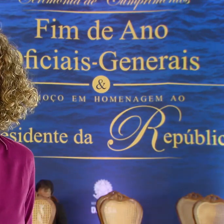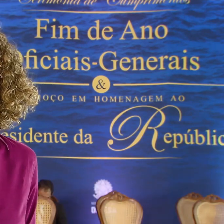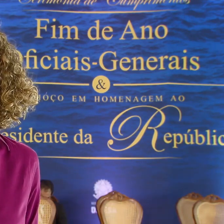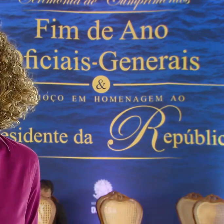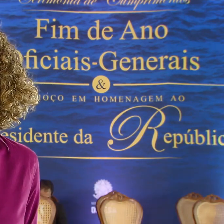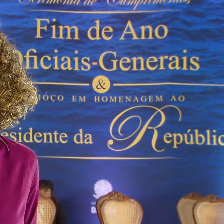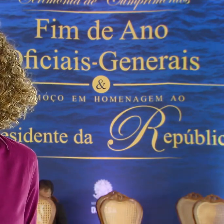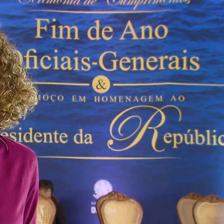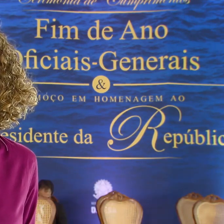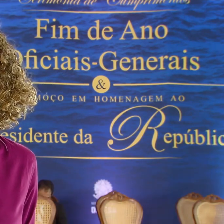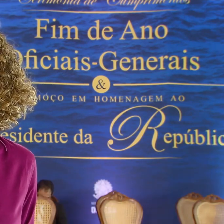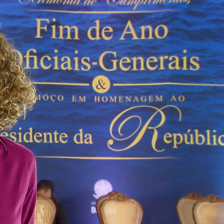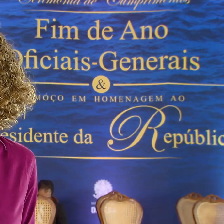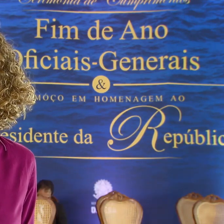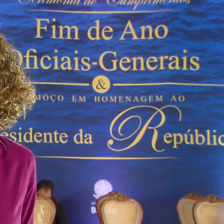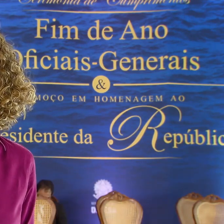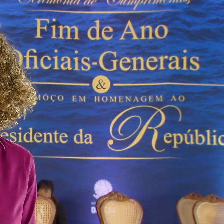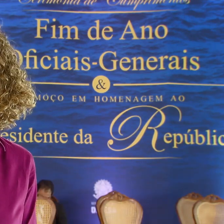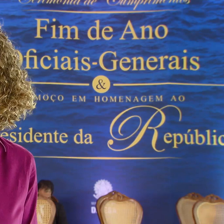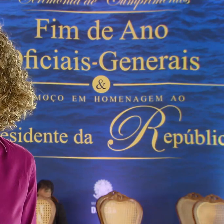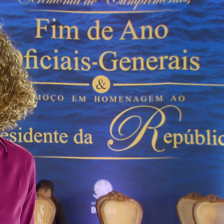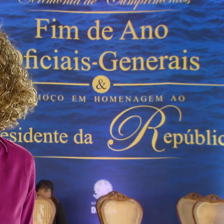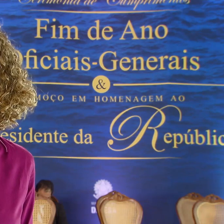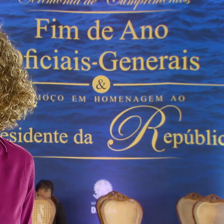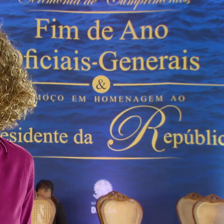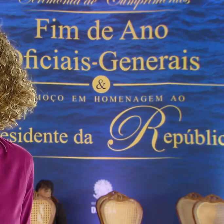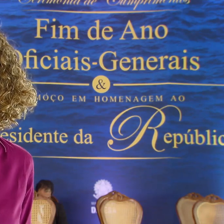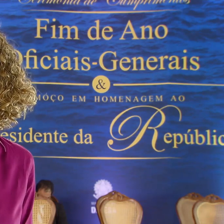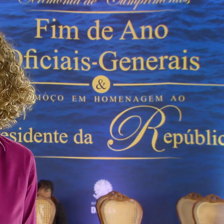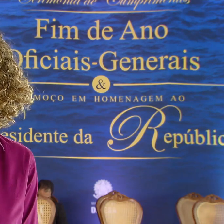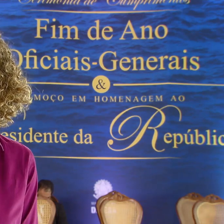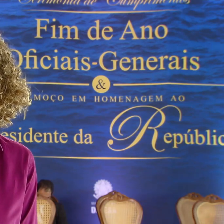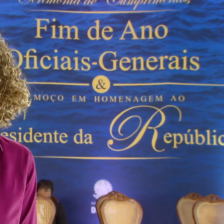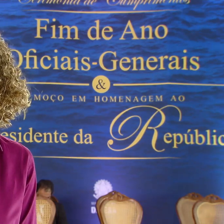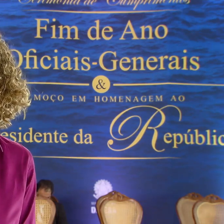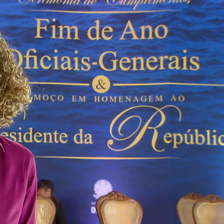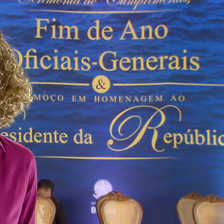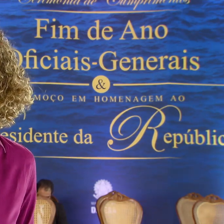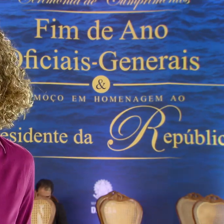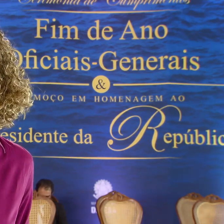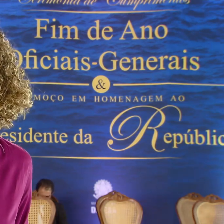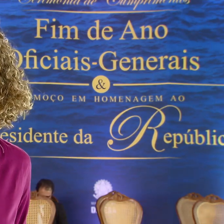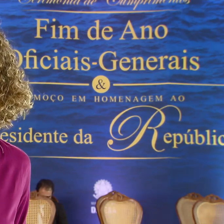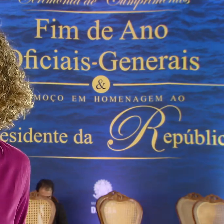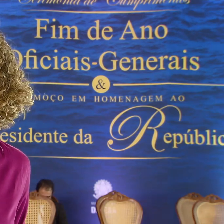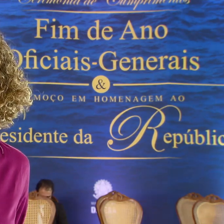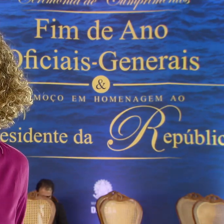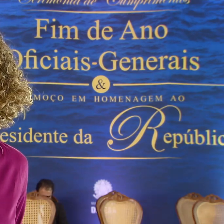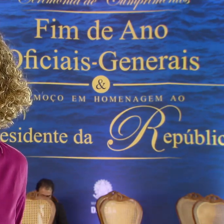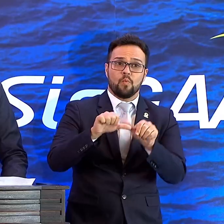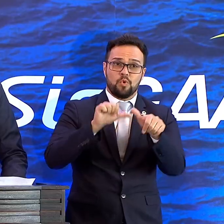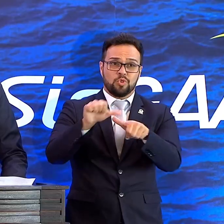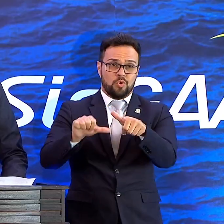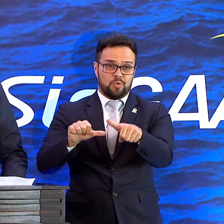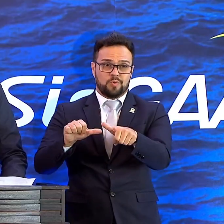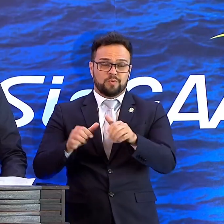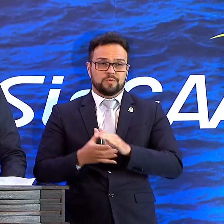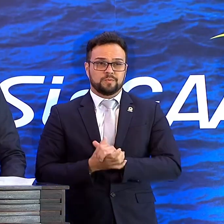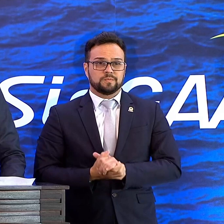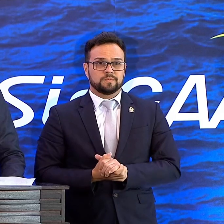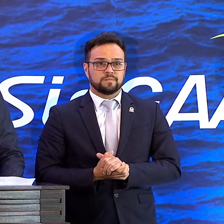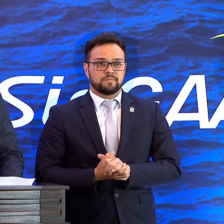pelo Congresso Nacional. O presidente afirmou que vai sancionar a proposta que reestrutura a carreira dos militares.